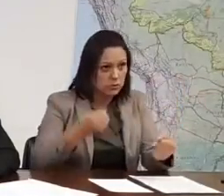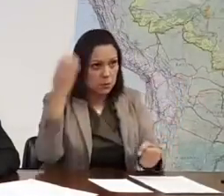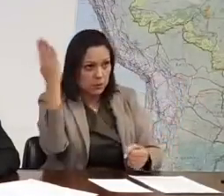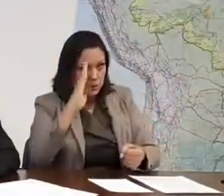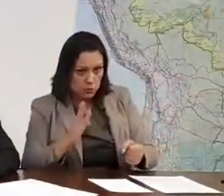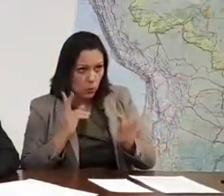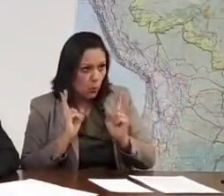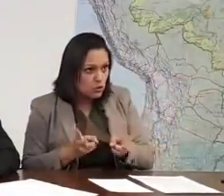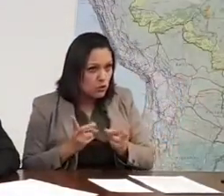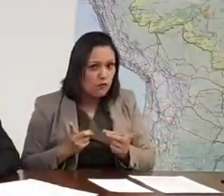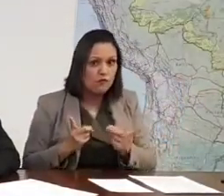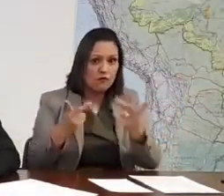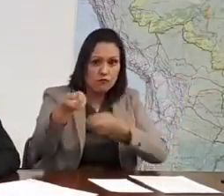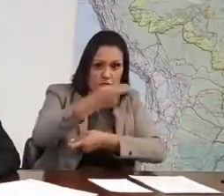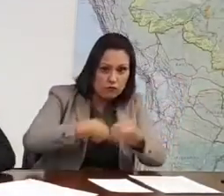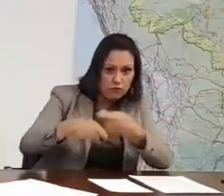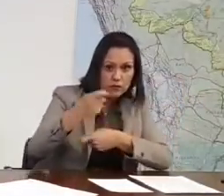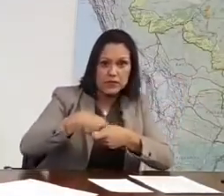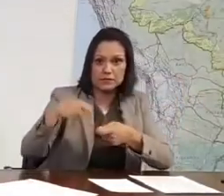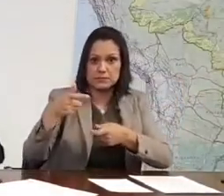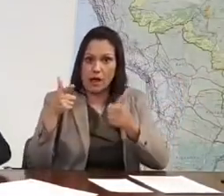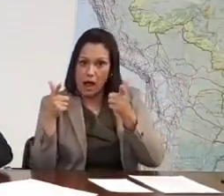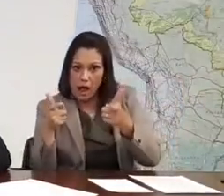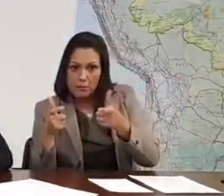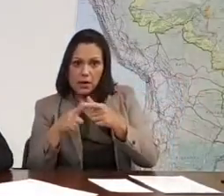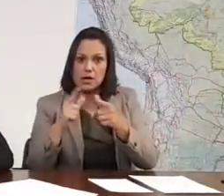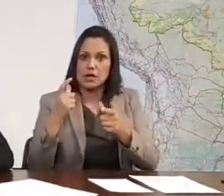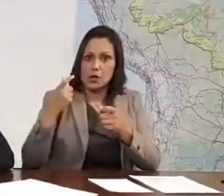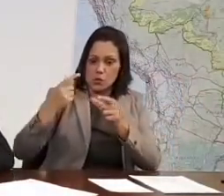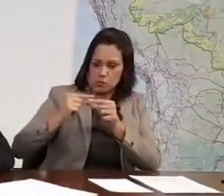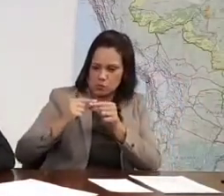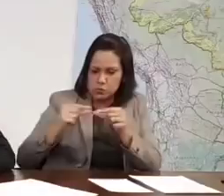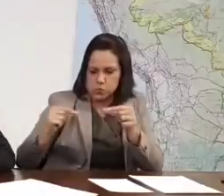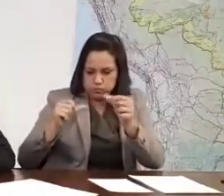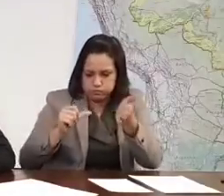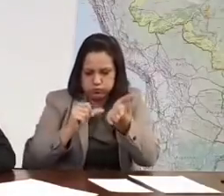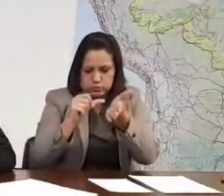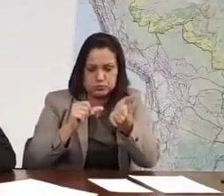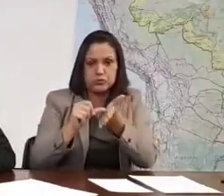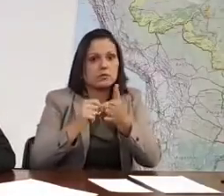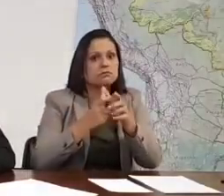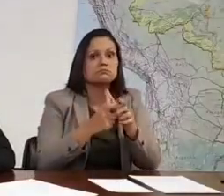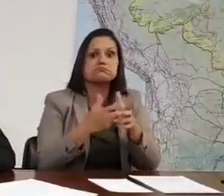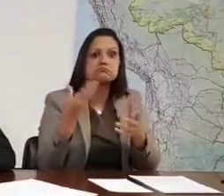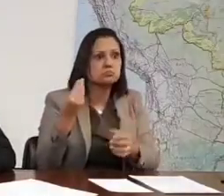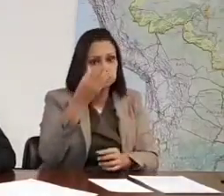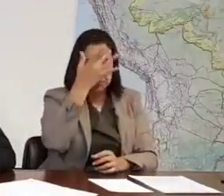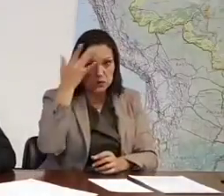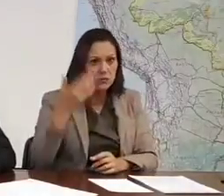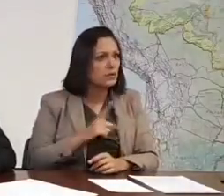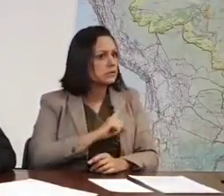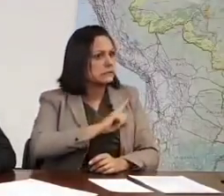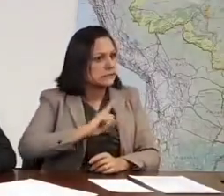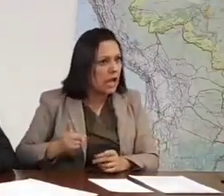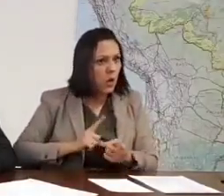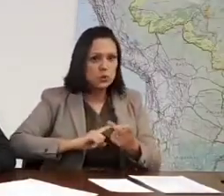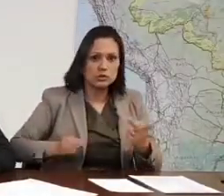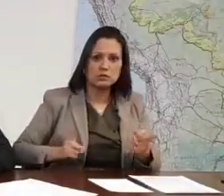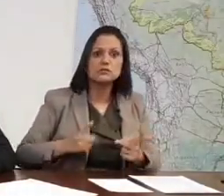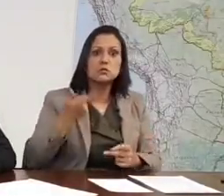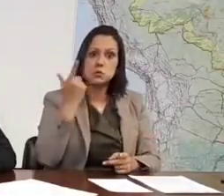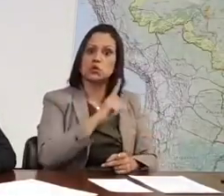continuar comercializando armas e munições. Onde trabalhou muito nisso, pelo voto não, nós ganhamos por